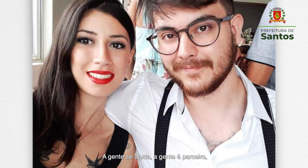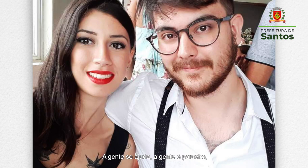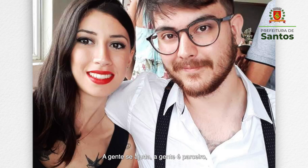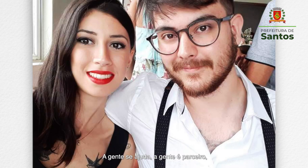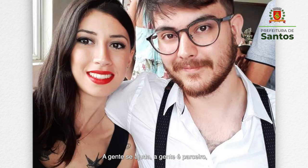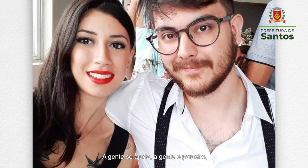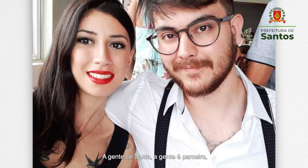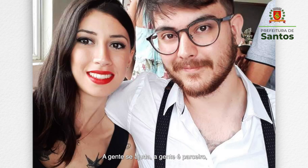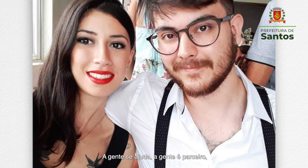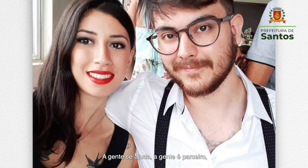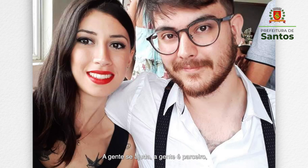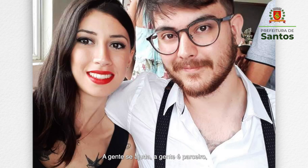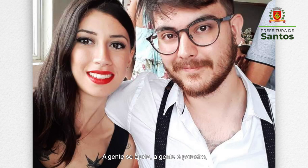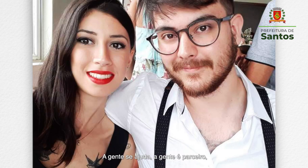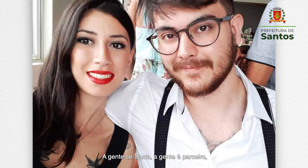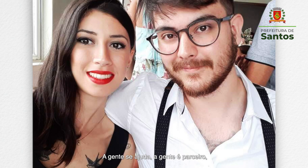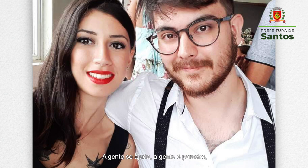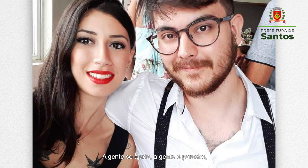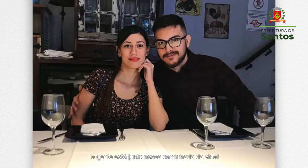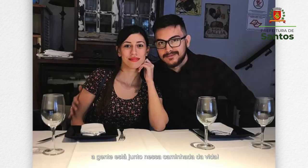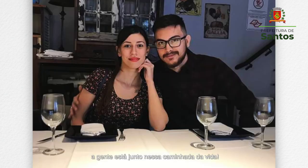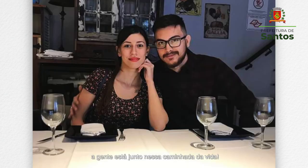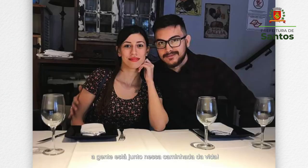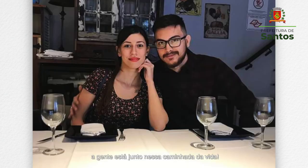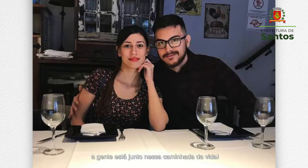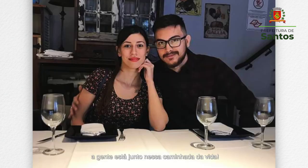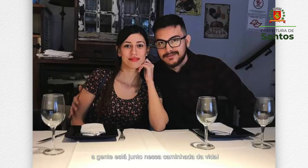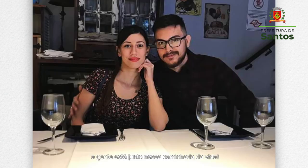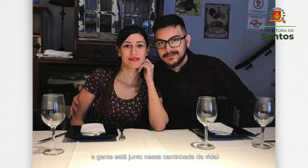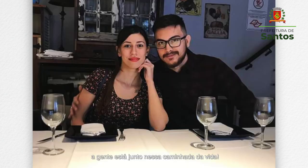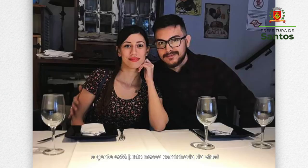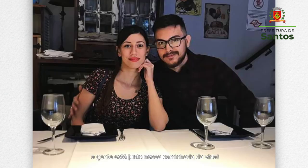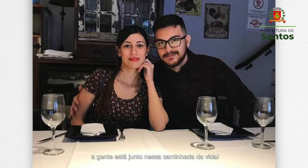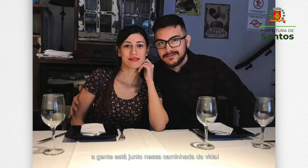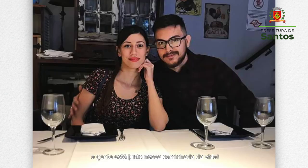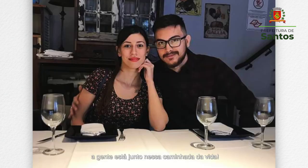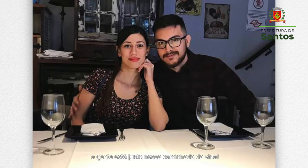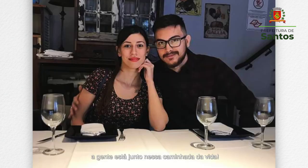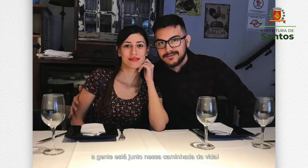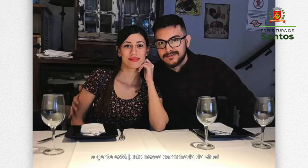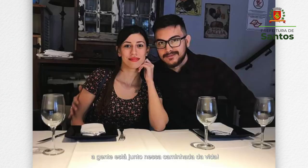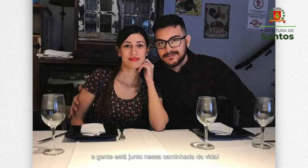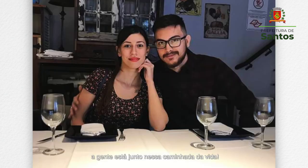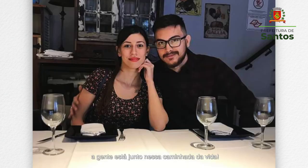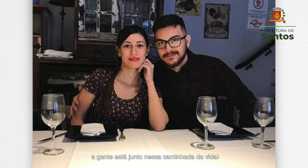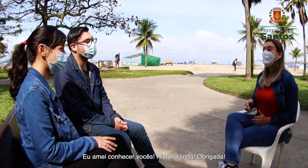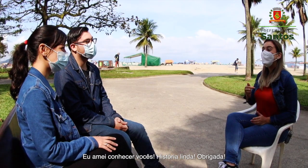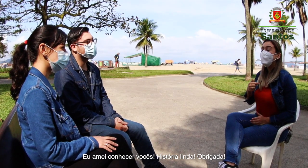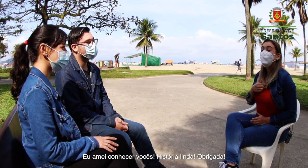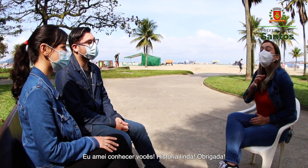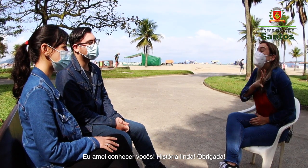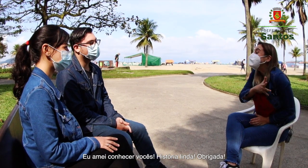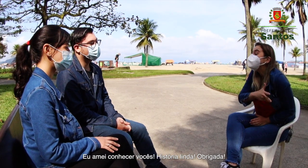ajuda, a gente é parceiro, a gente tá junto, né, nessa caminhada da vida. Eu